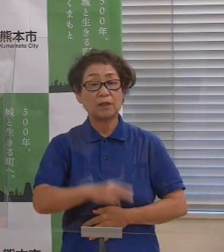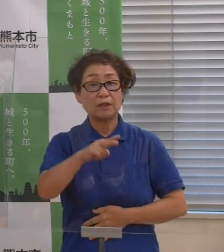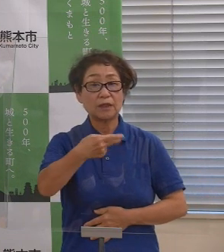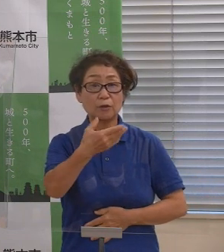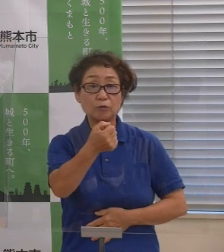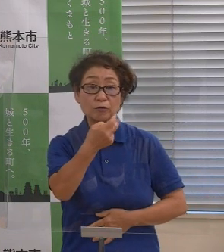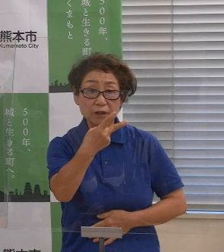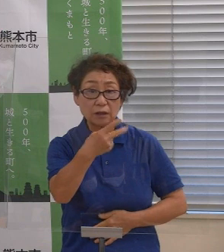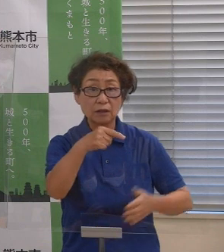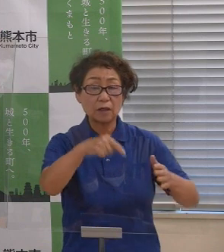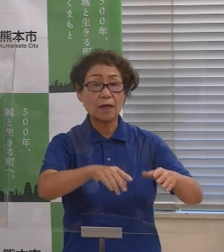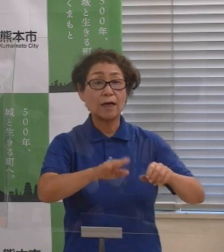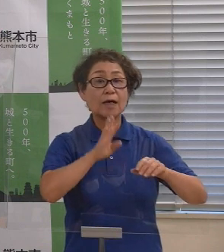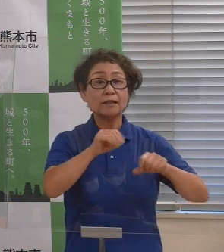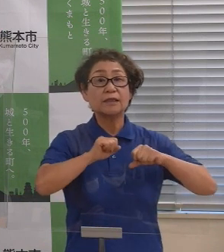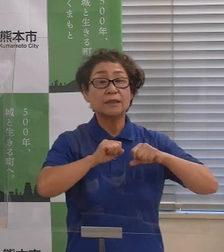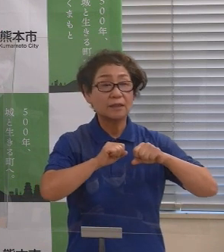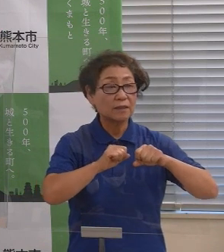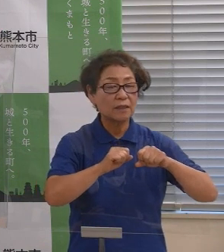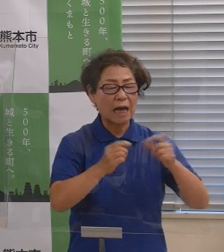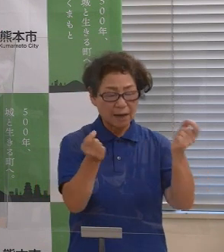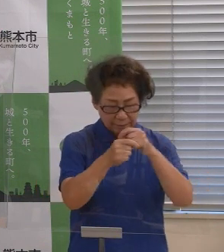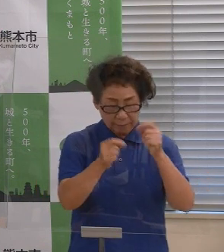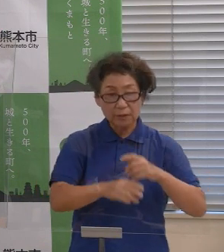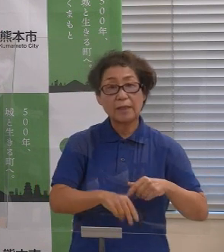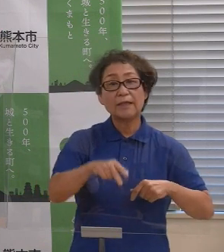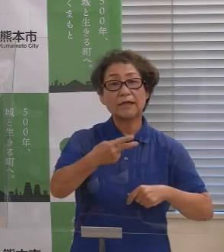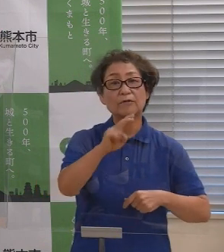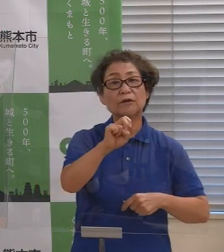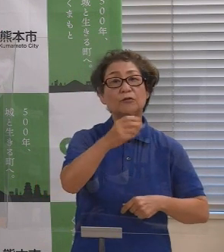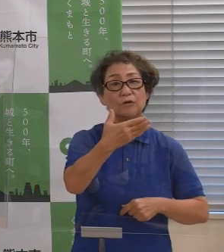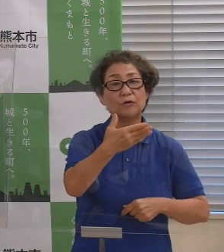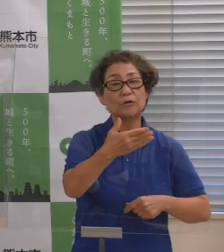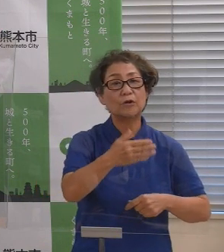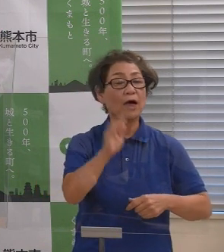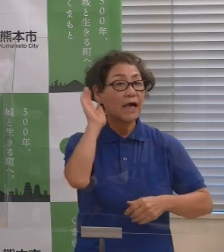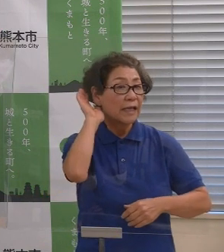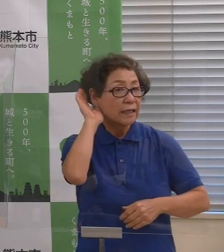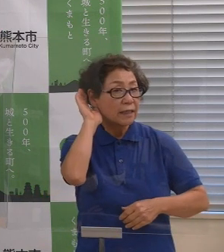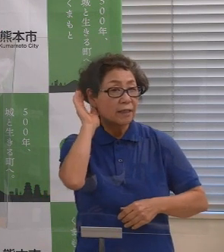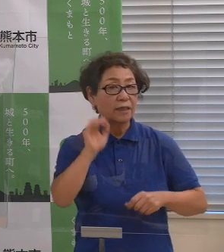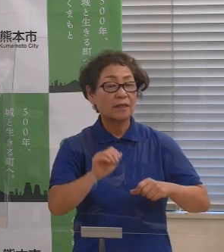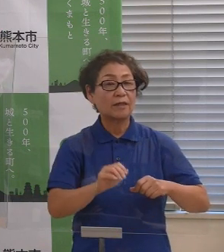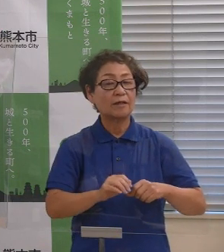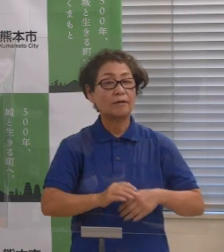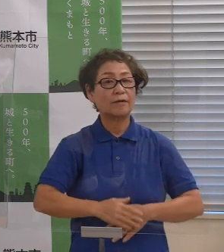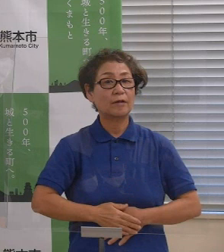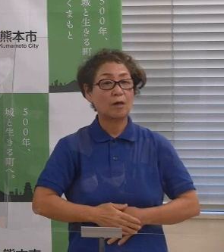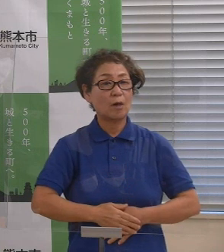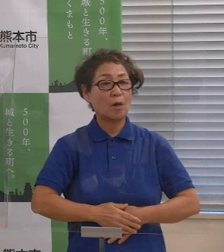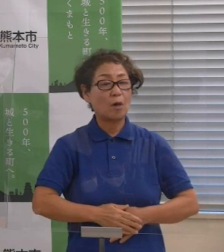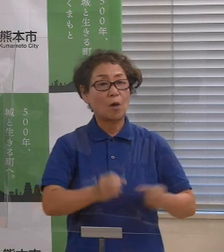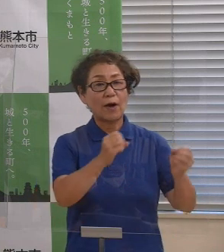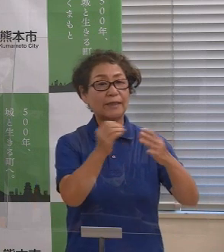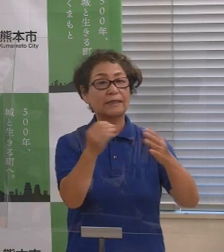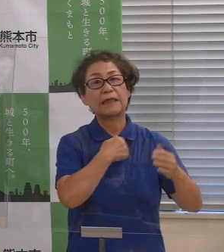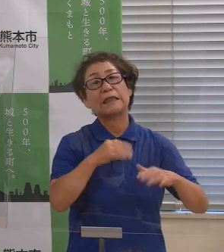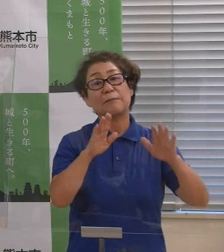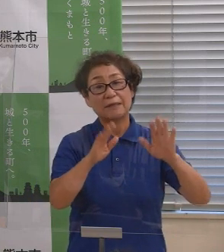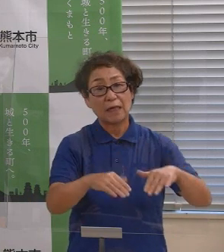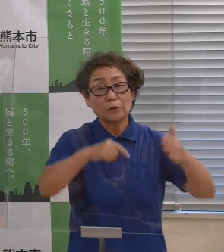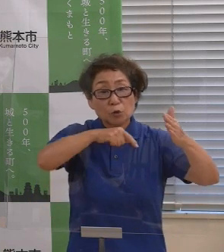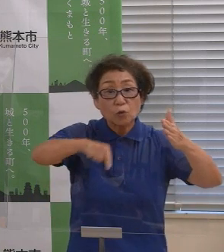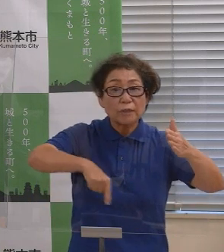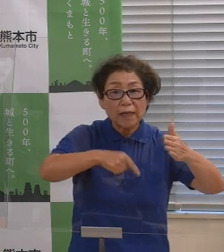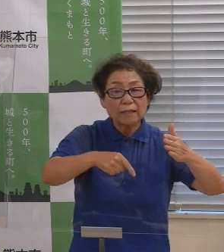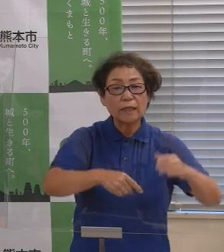292店舗は実施するとして、 292店舗ヒアリング、はい、そういうお話ができまして、はい、その